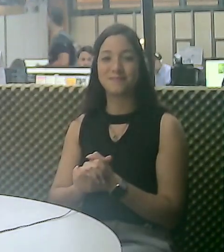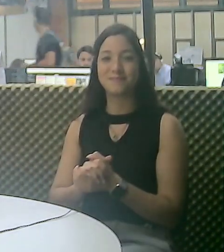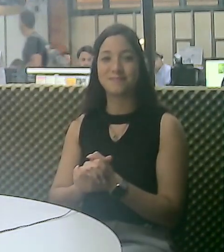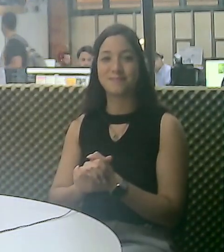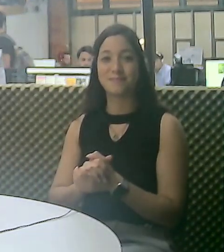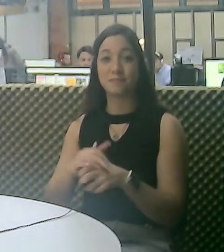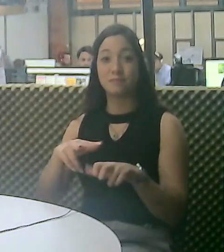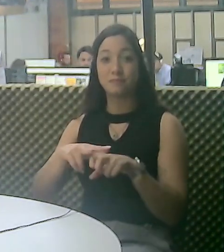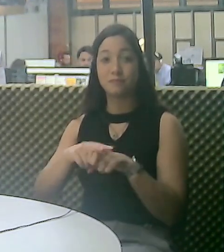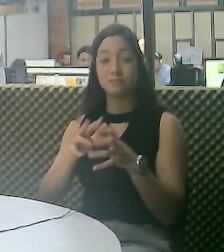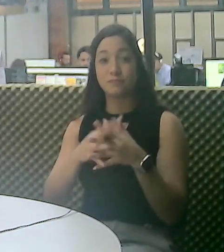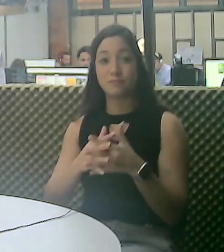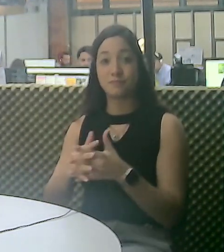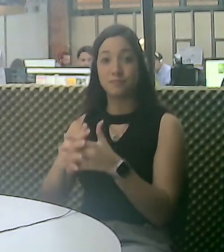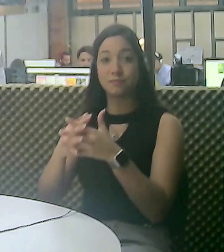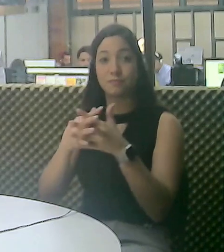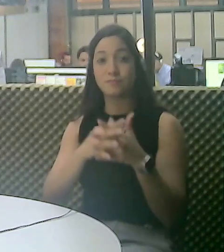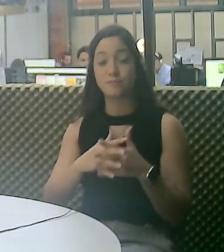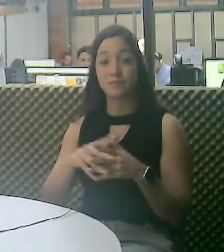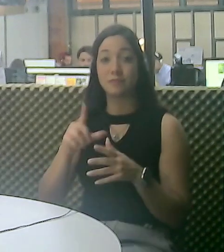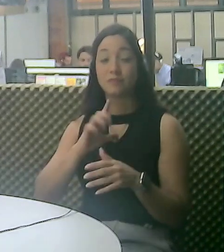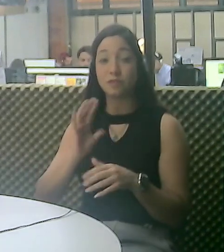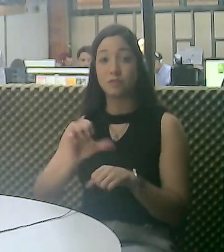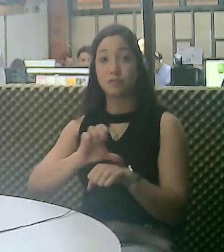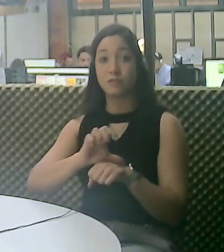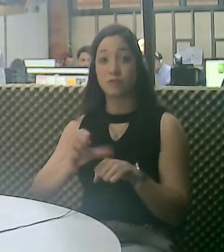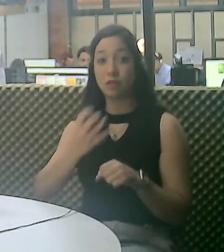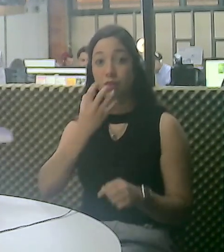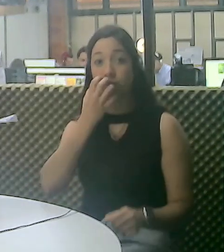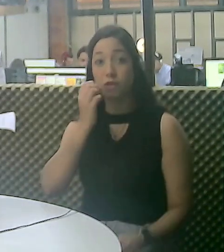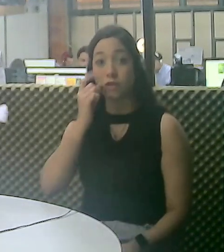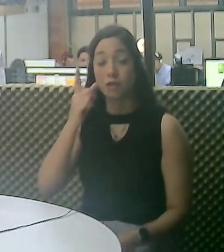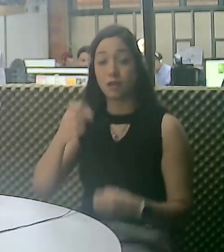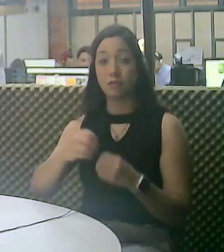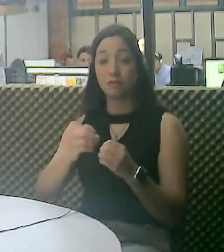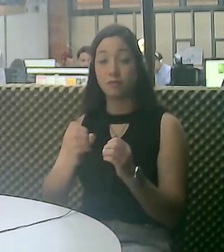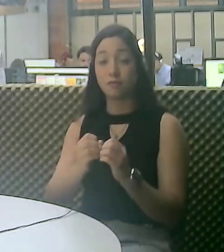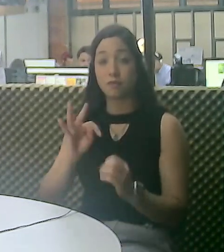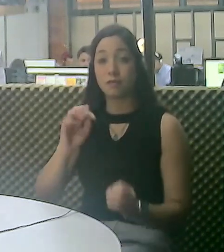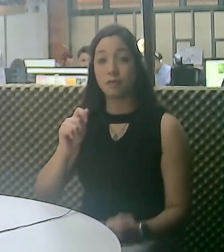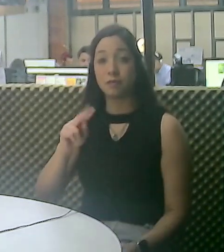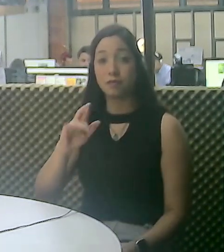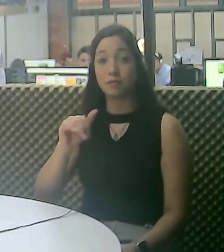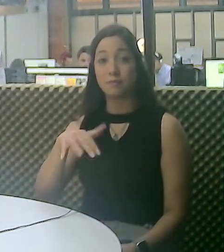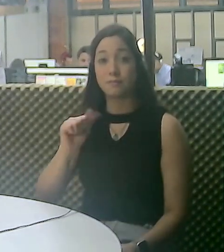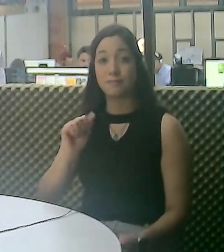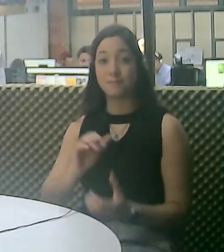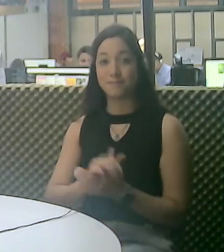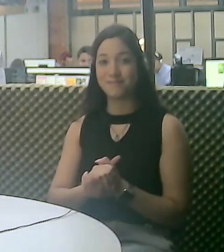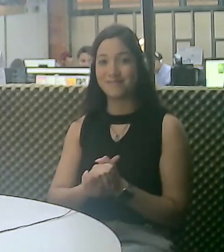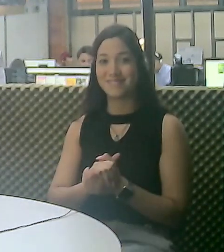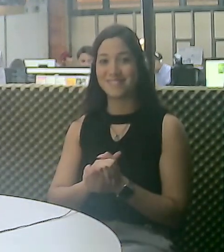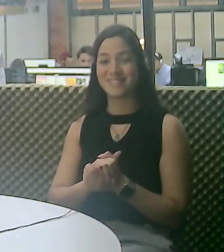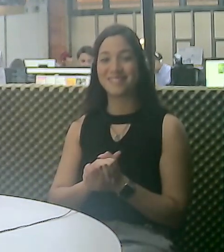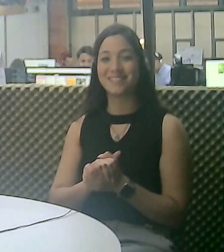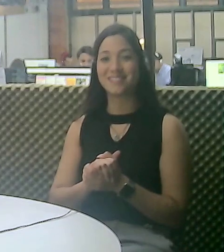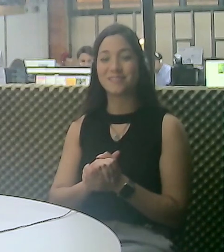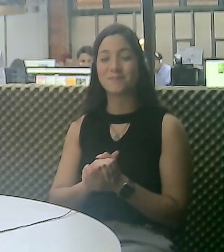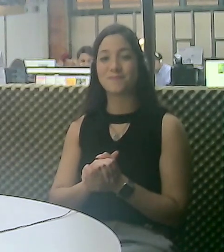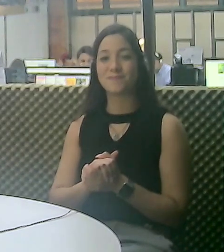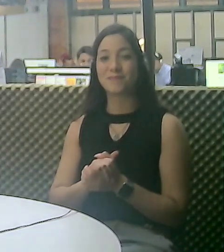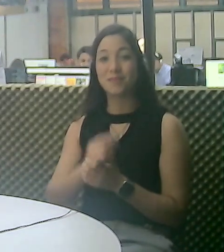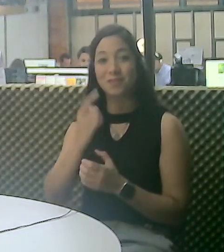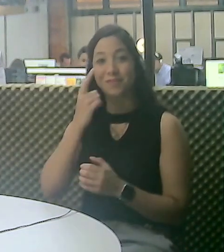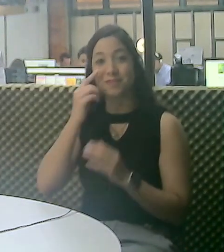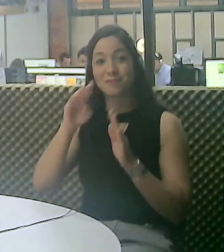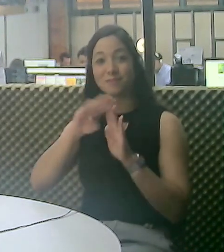O Castramóvel realiza castração de cães e gatos no distrito de Itapuirama. E ainda, confira